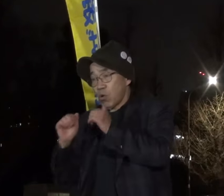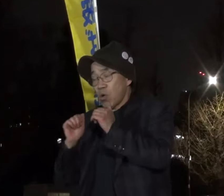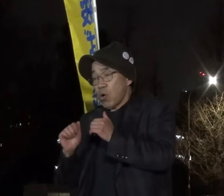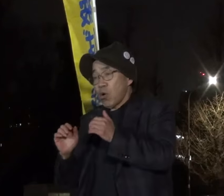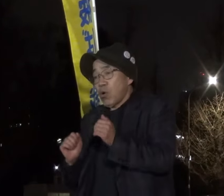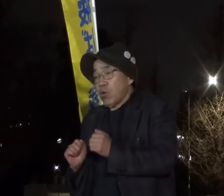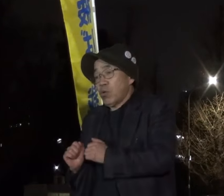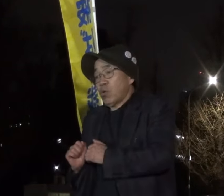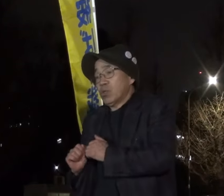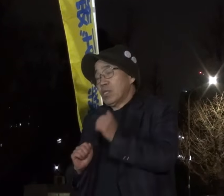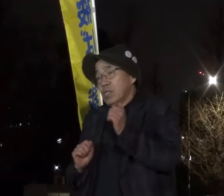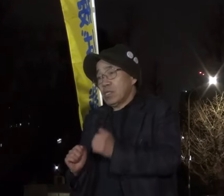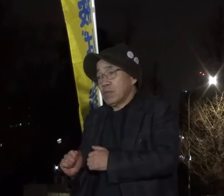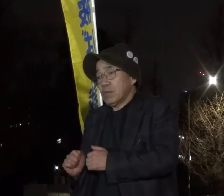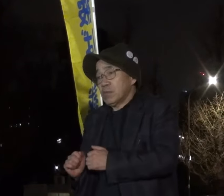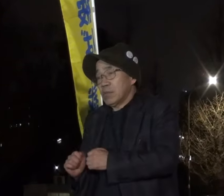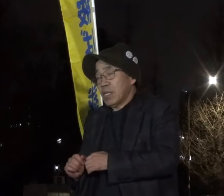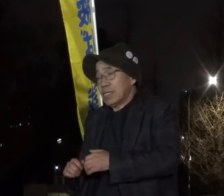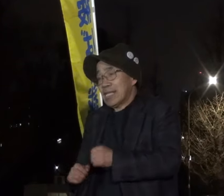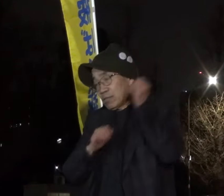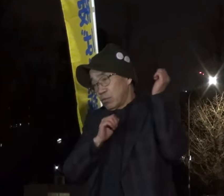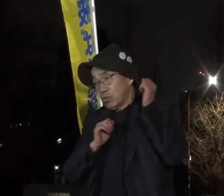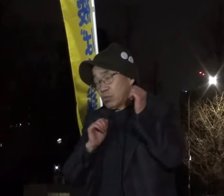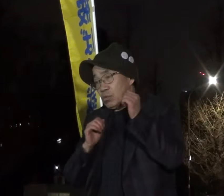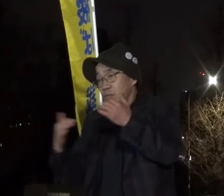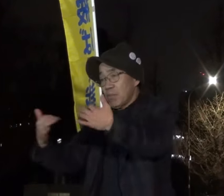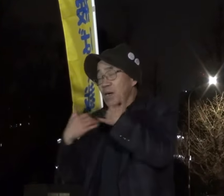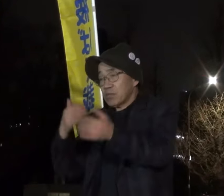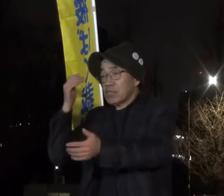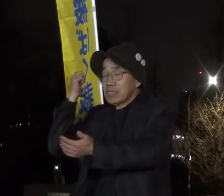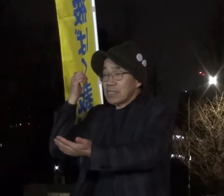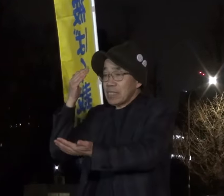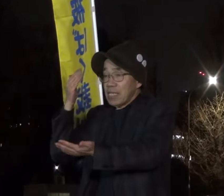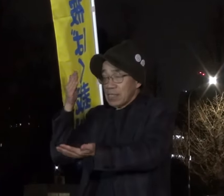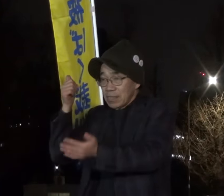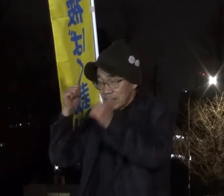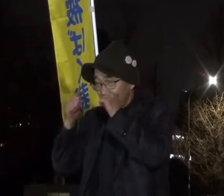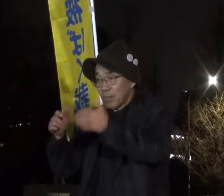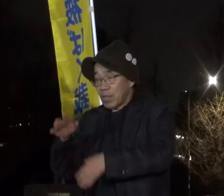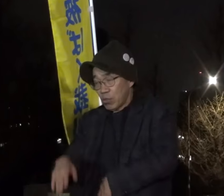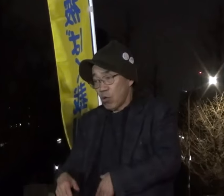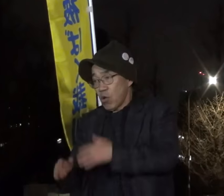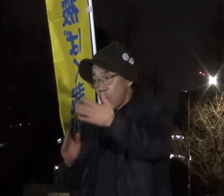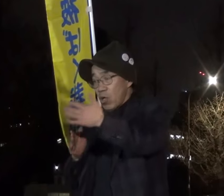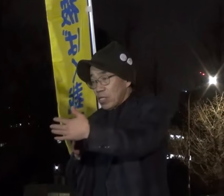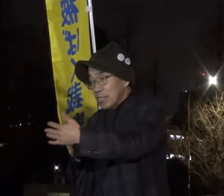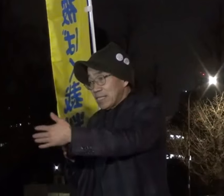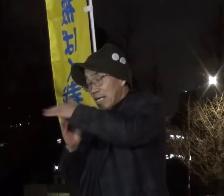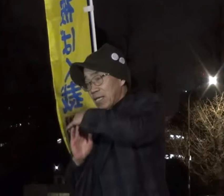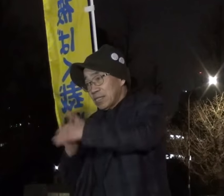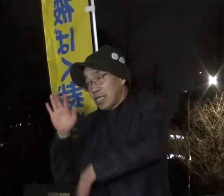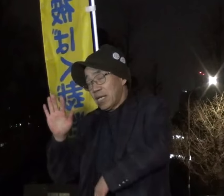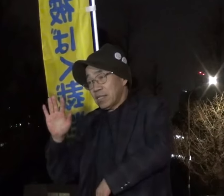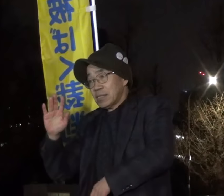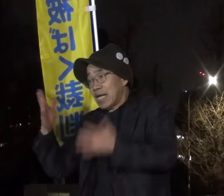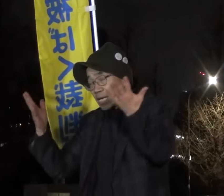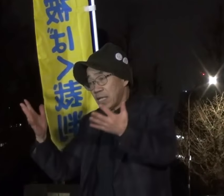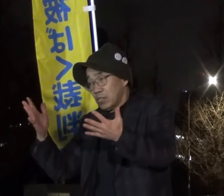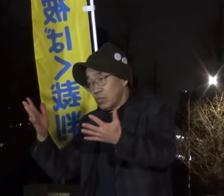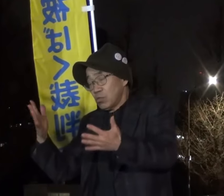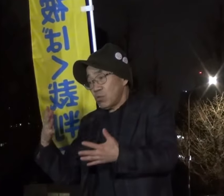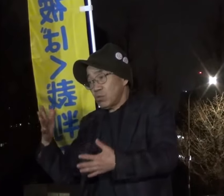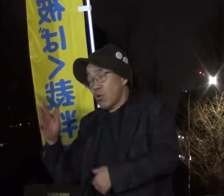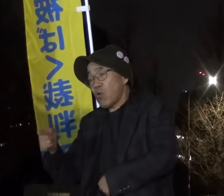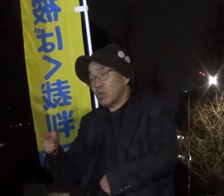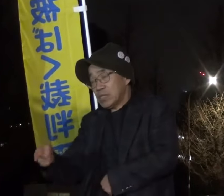の原告弁護団、そして我々支援者が集まってこの却下されない対策の会議をします。ぜひ皆